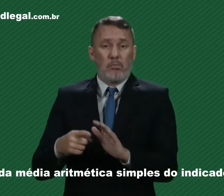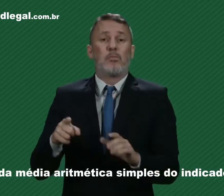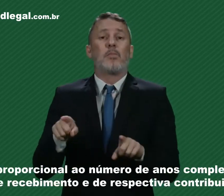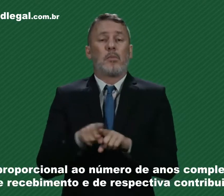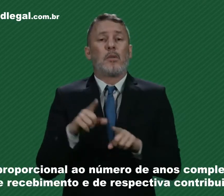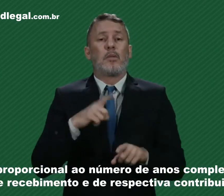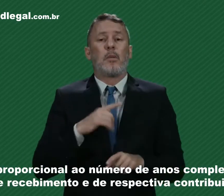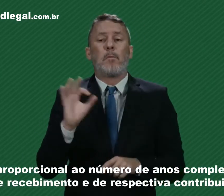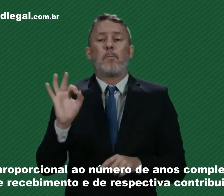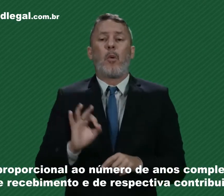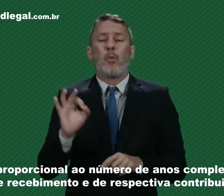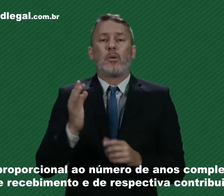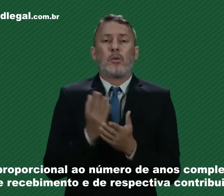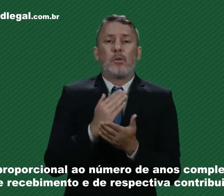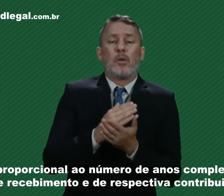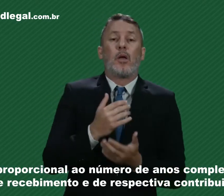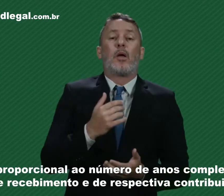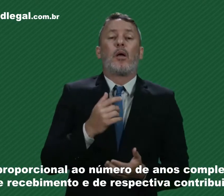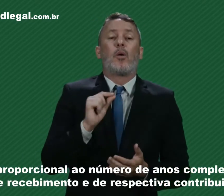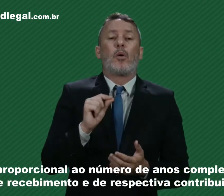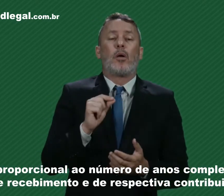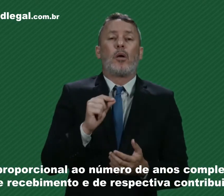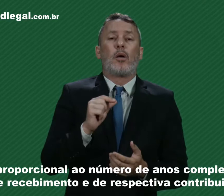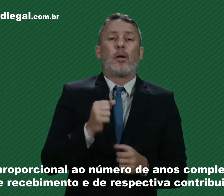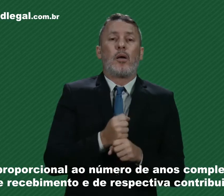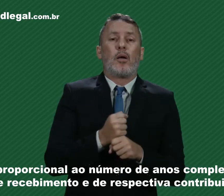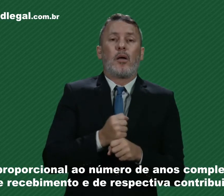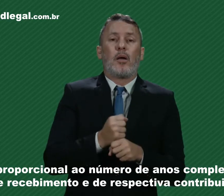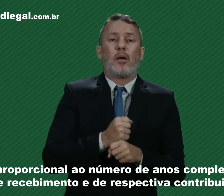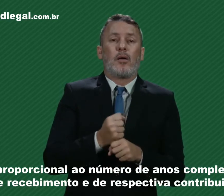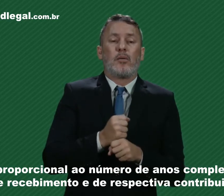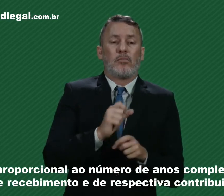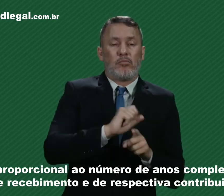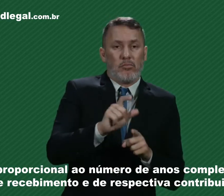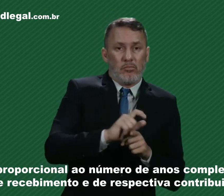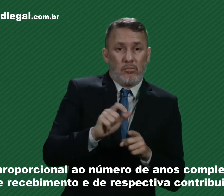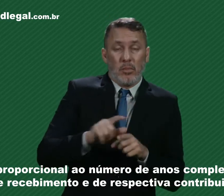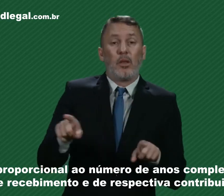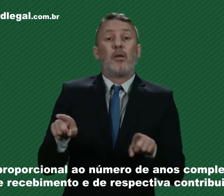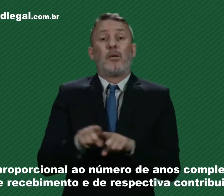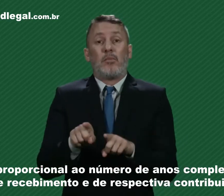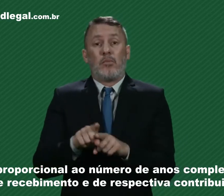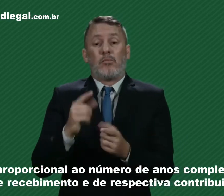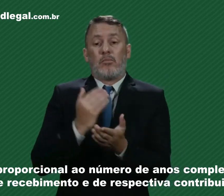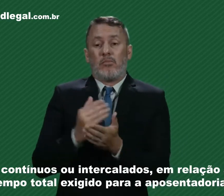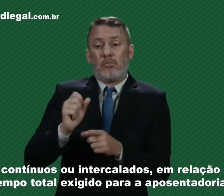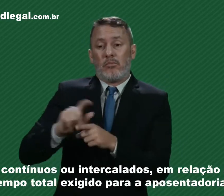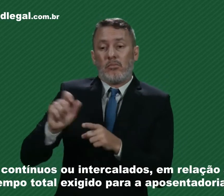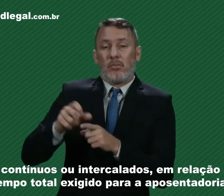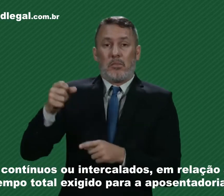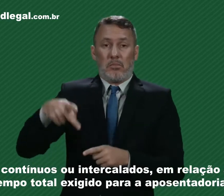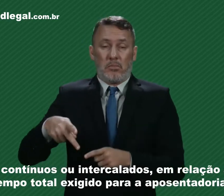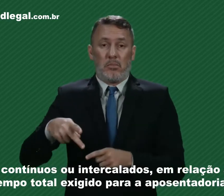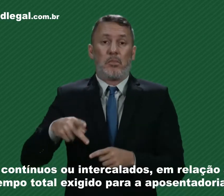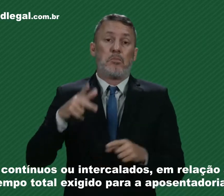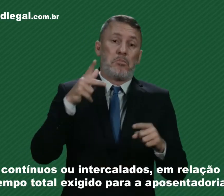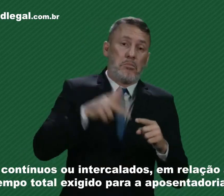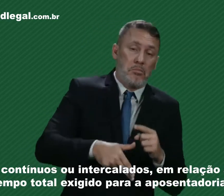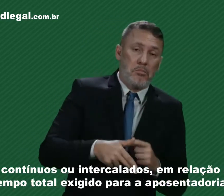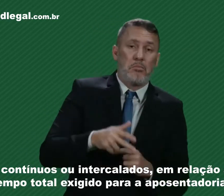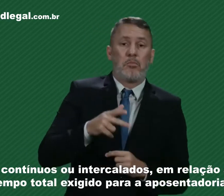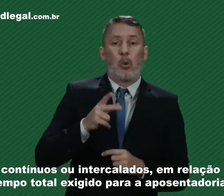indicador, proporcional ao número de anos completos de recebimento e de respectiva contribuição, contínuos